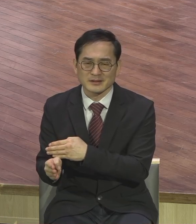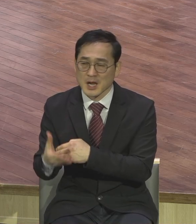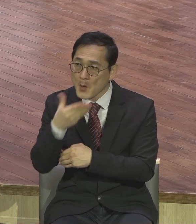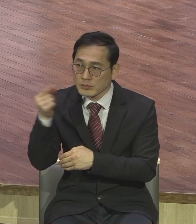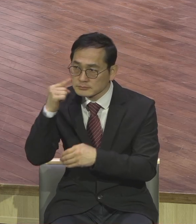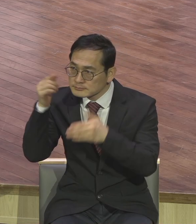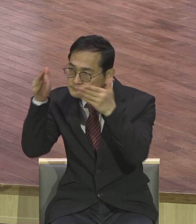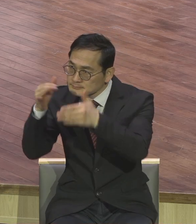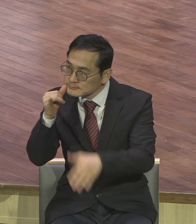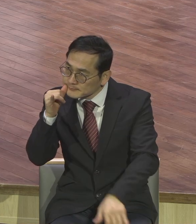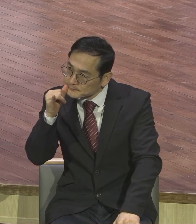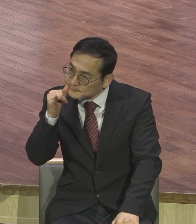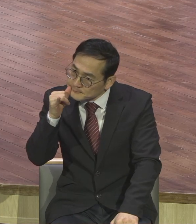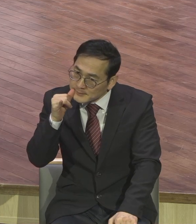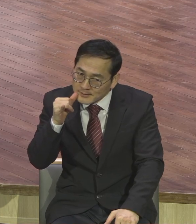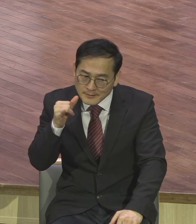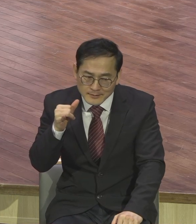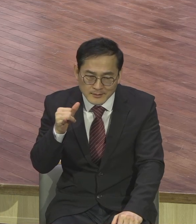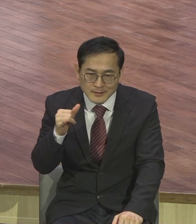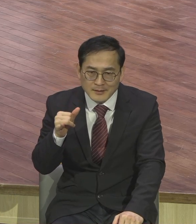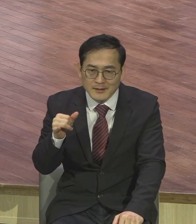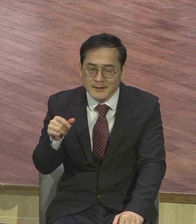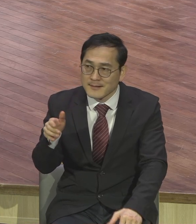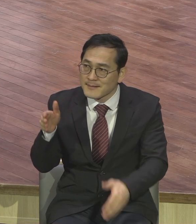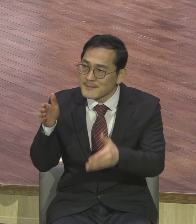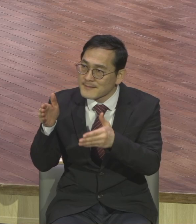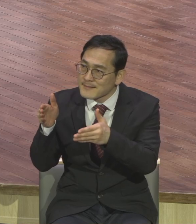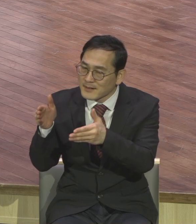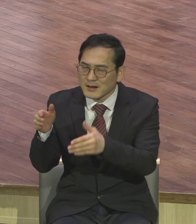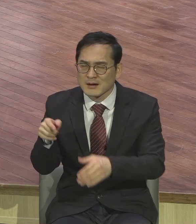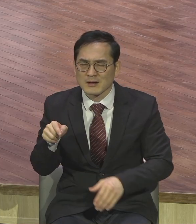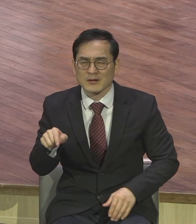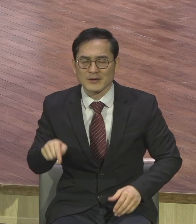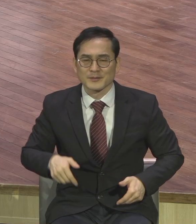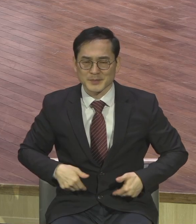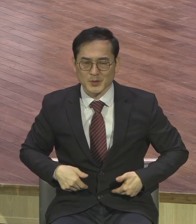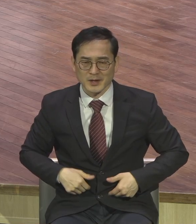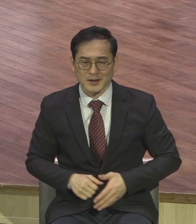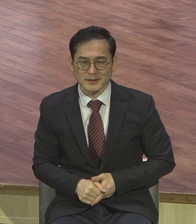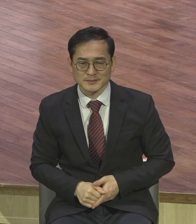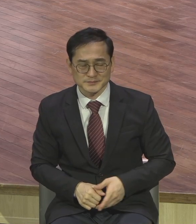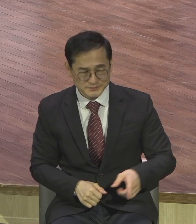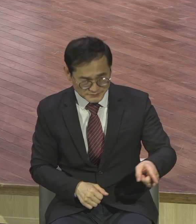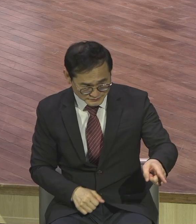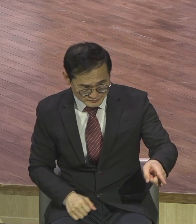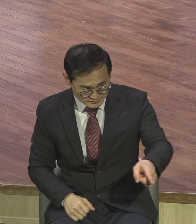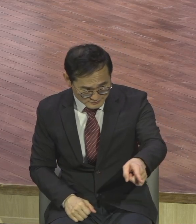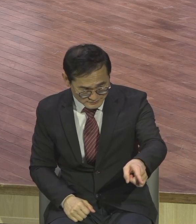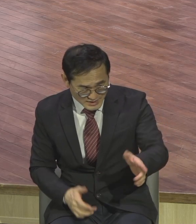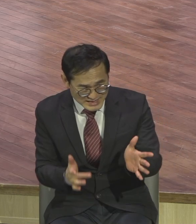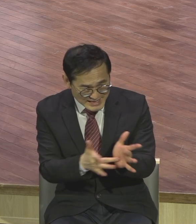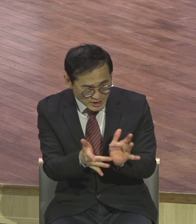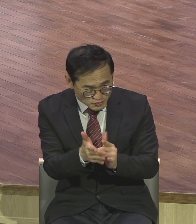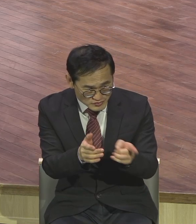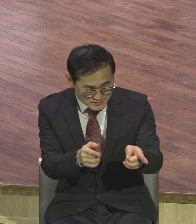저 김장로 저거 저 이권사 저거 저 박집사 저거 예수에 미쳤구나.